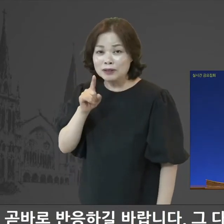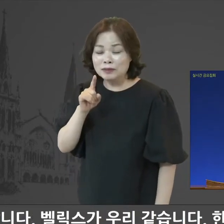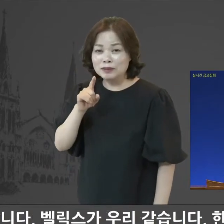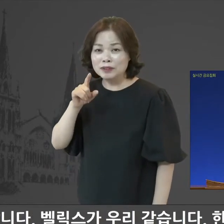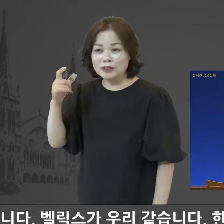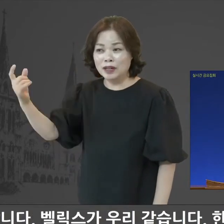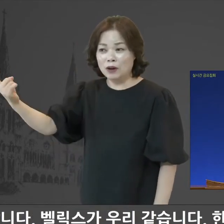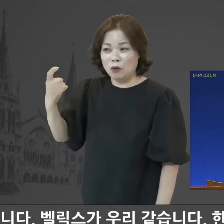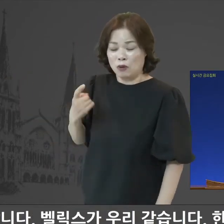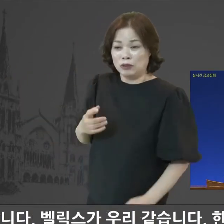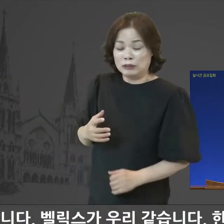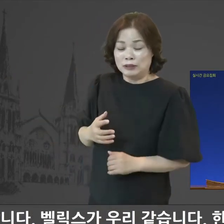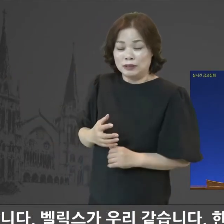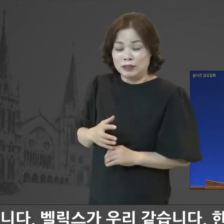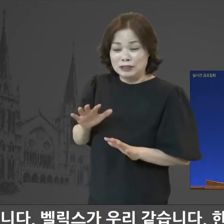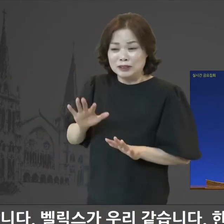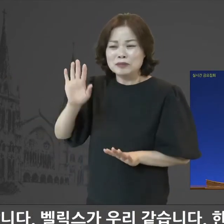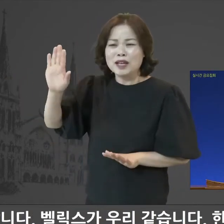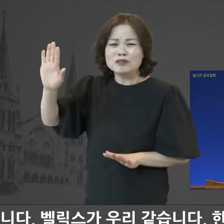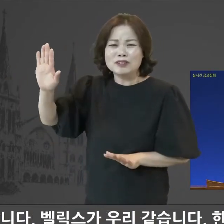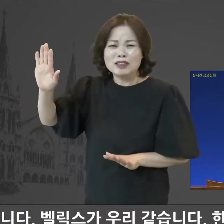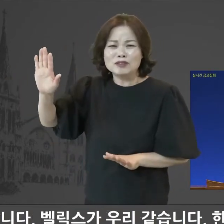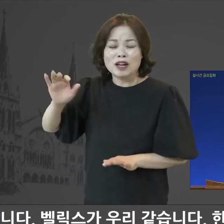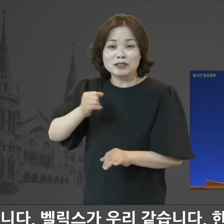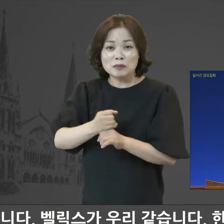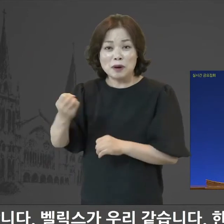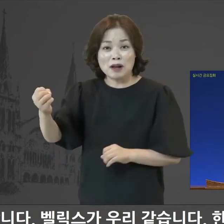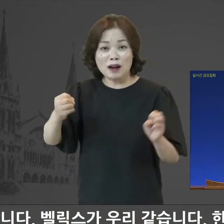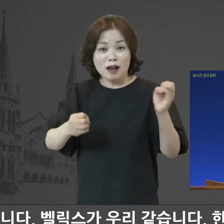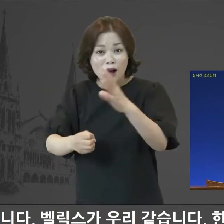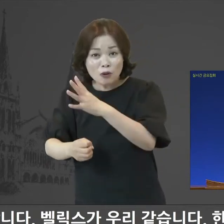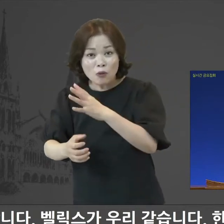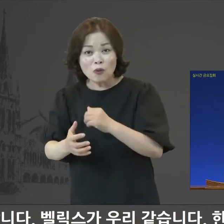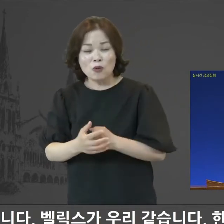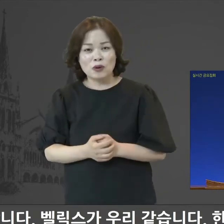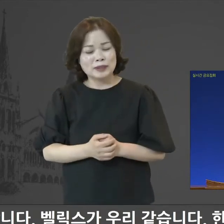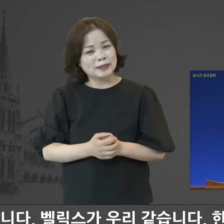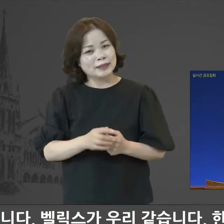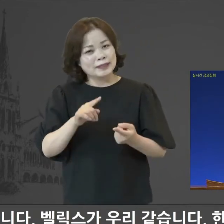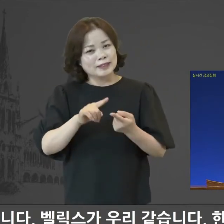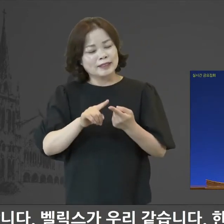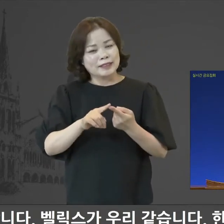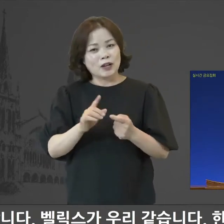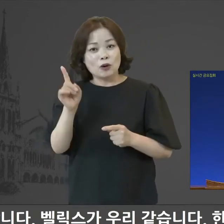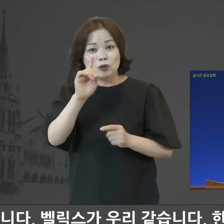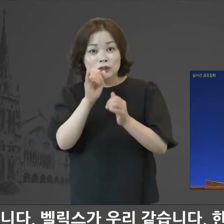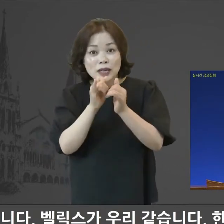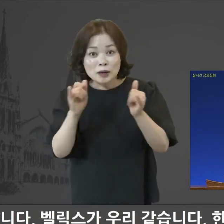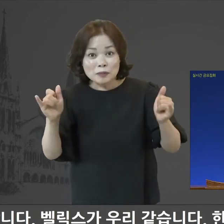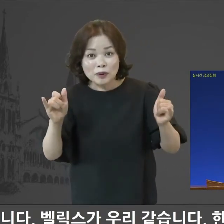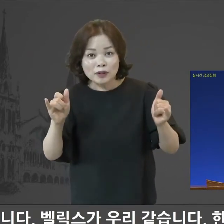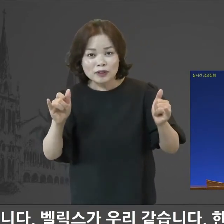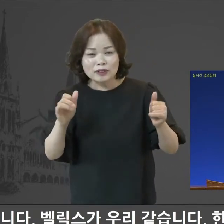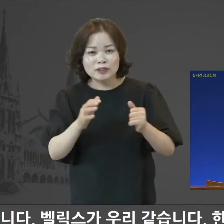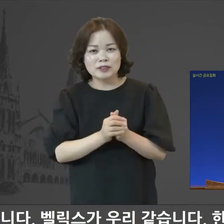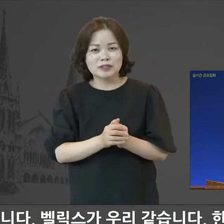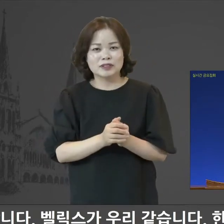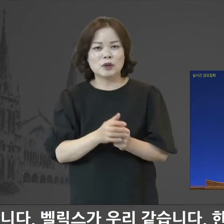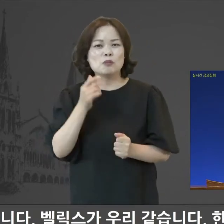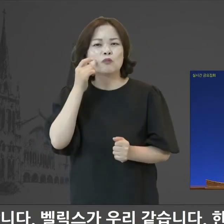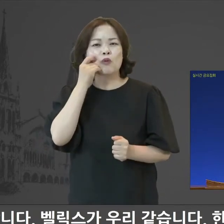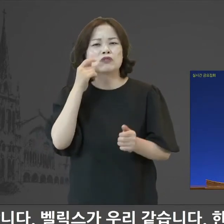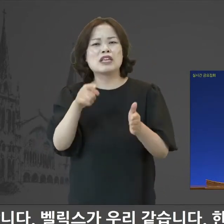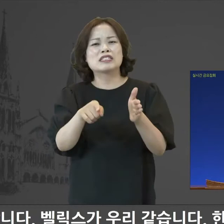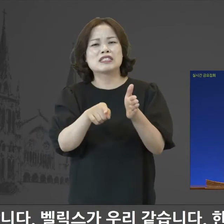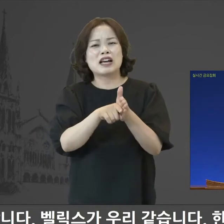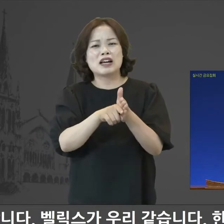강하게 다가오니까 지금은 관두자, 나중에 하자 또 얘기하고, 꼭 요걸 가지고요, 어떤 분들 얘기하는 대로 모태신앙,